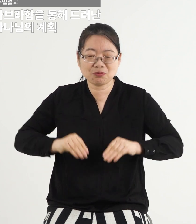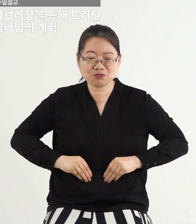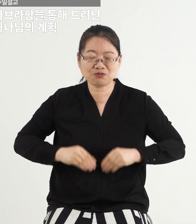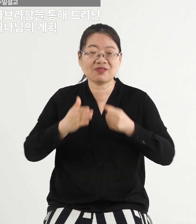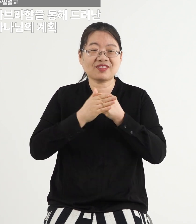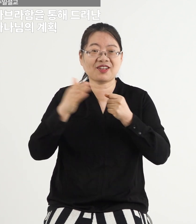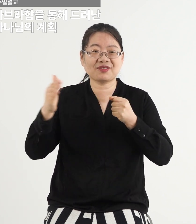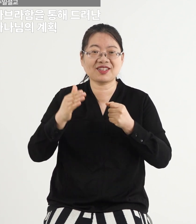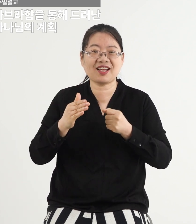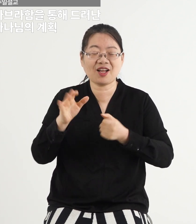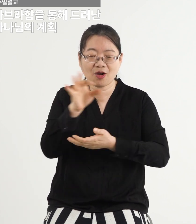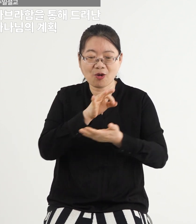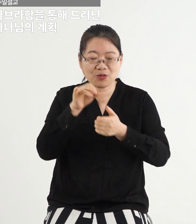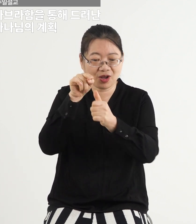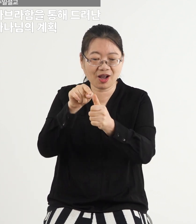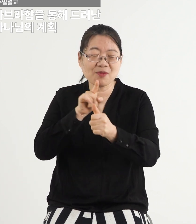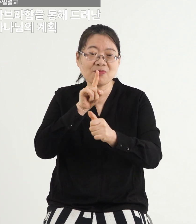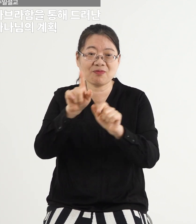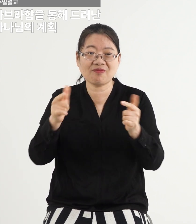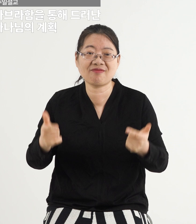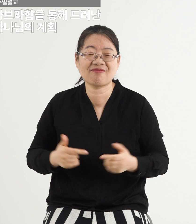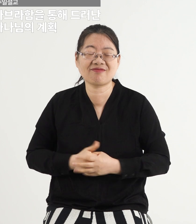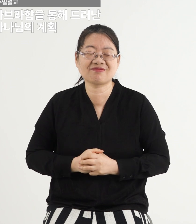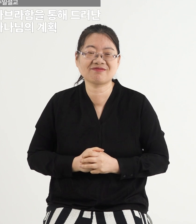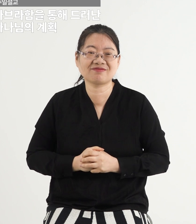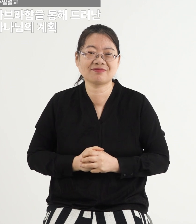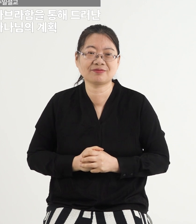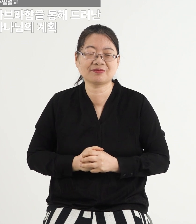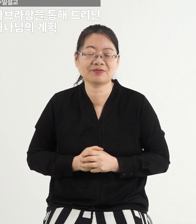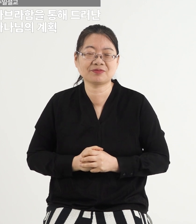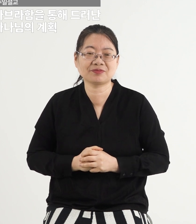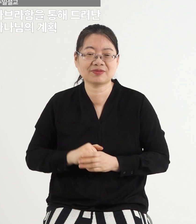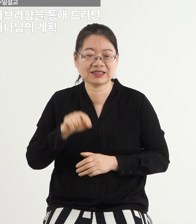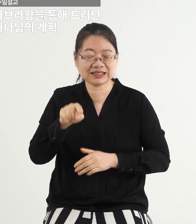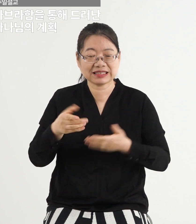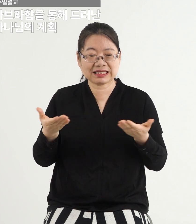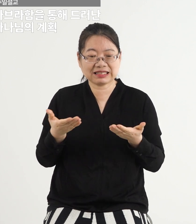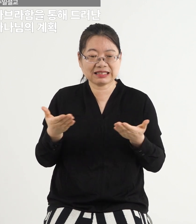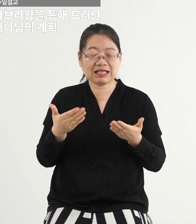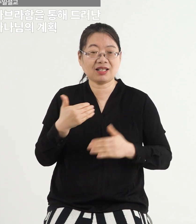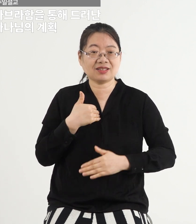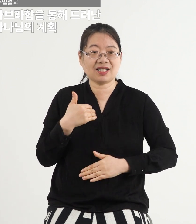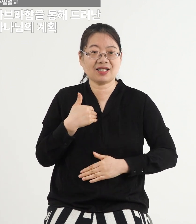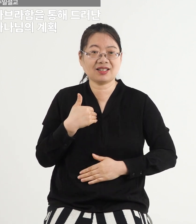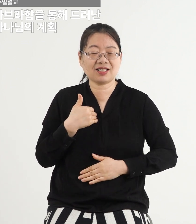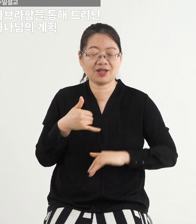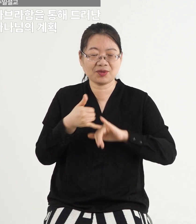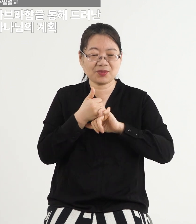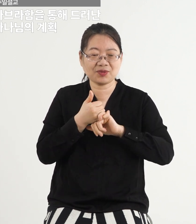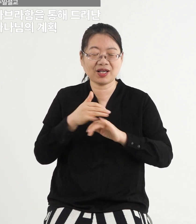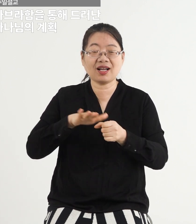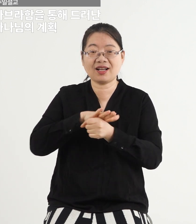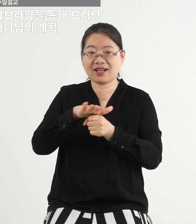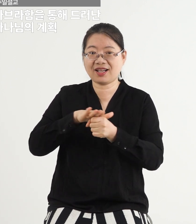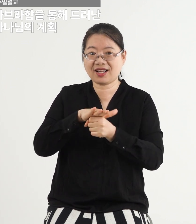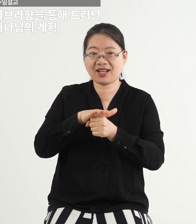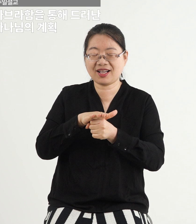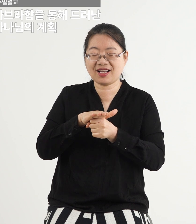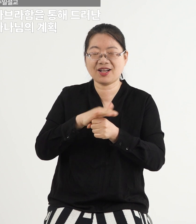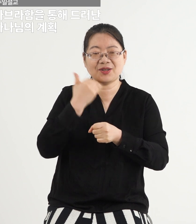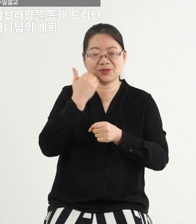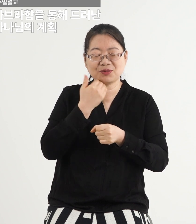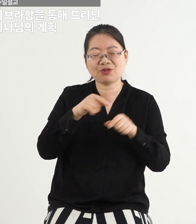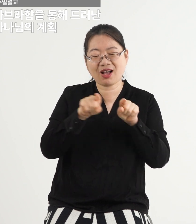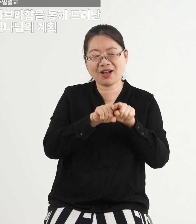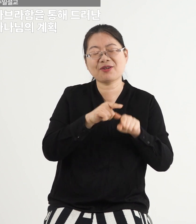궁에서 헌금을 하라는 게 아니에요. 이 일은 내가 꼭 내 사랑하는 아무개와